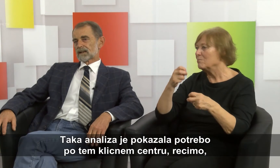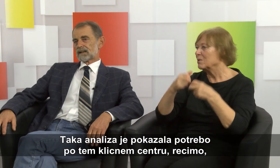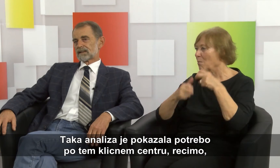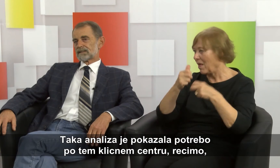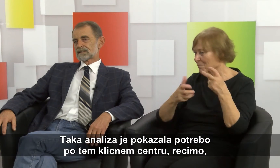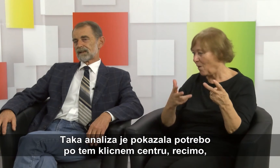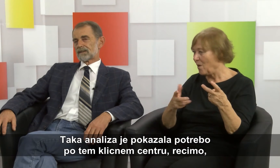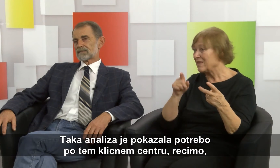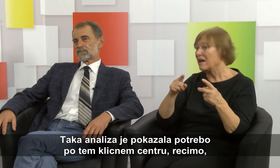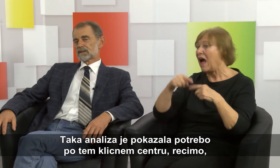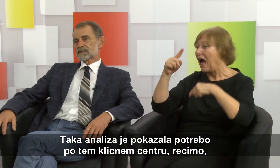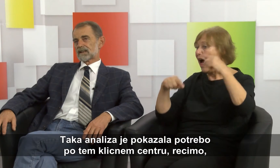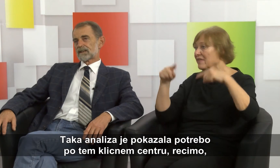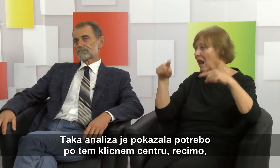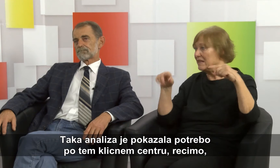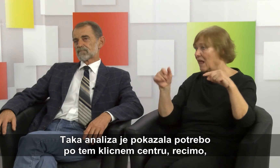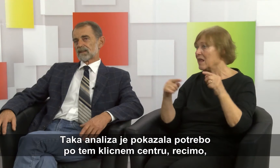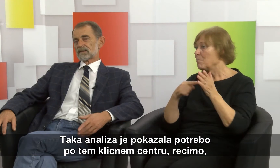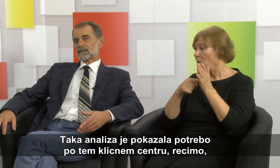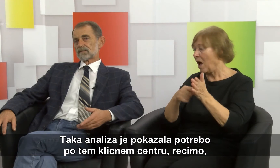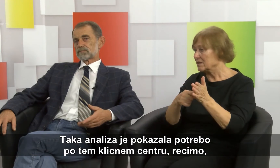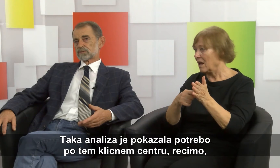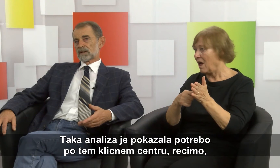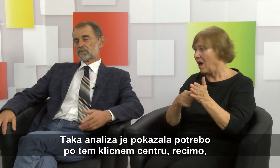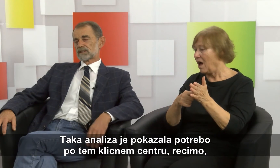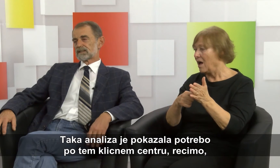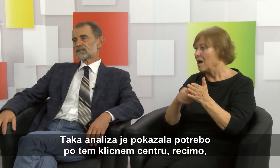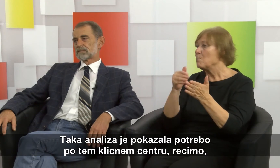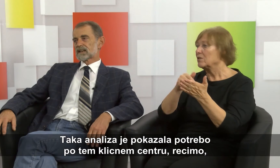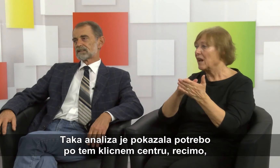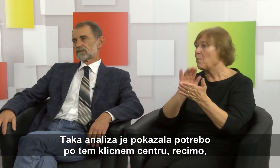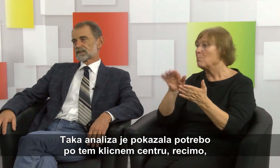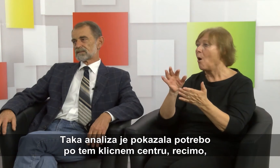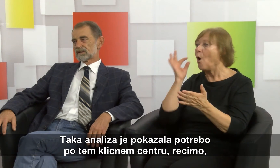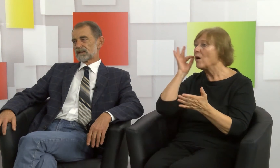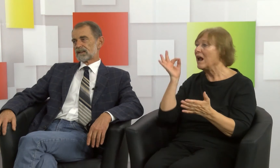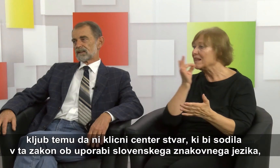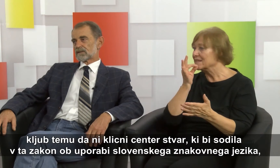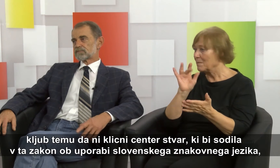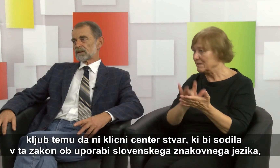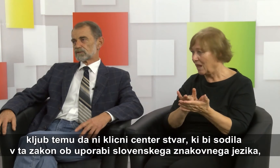Taka analiza je pokazala potrebo po tem klicnem centru, recimo. Kljub temu, da